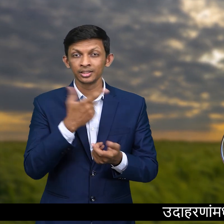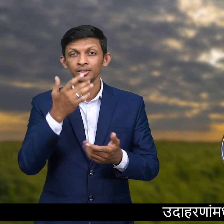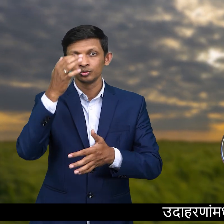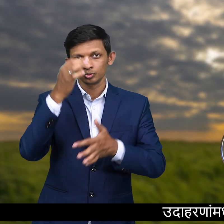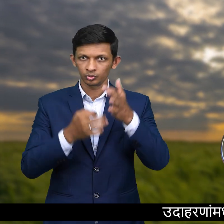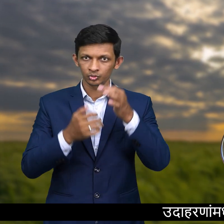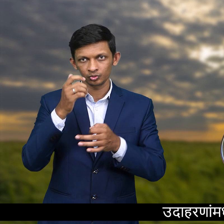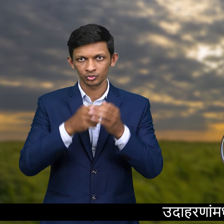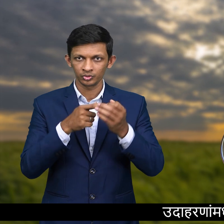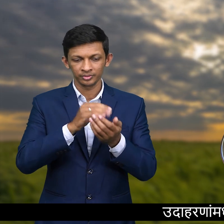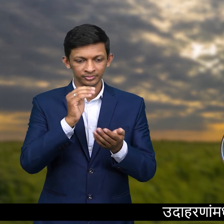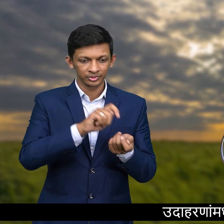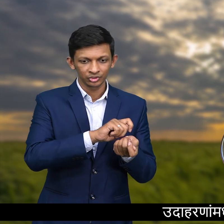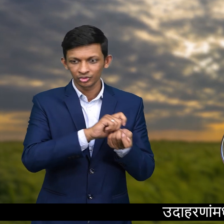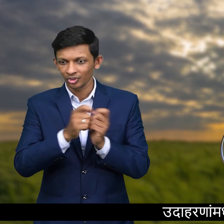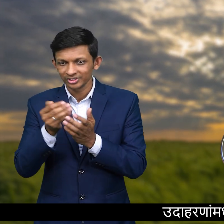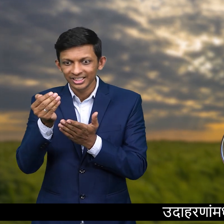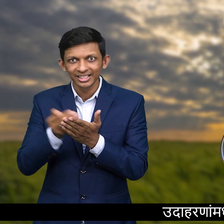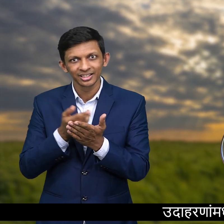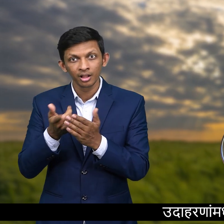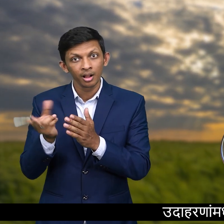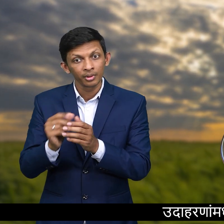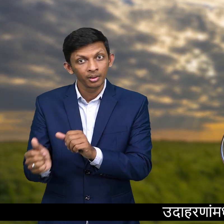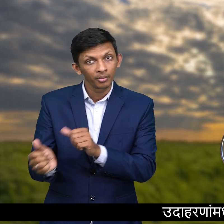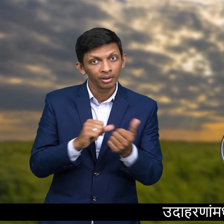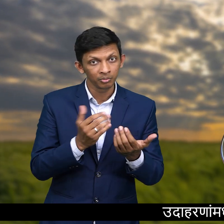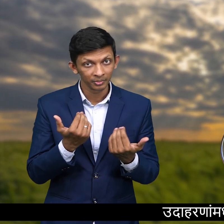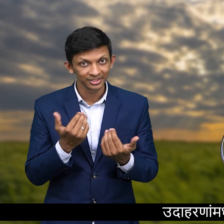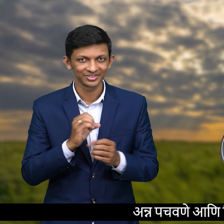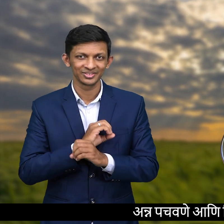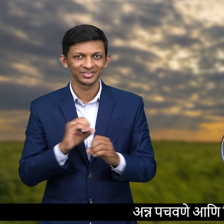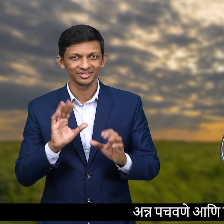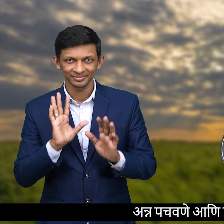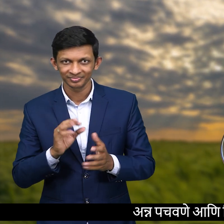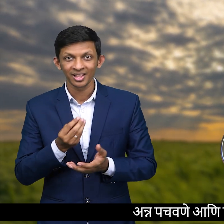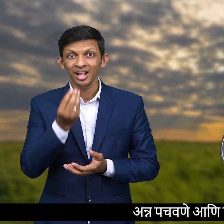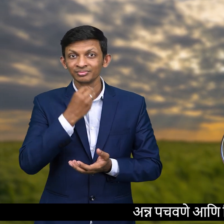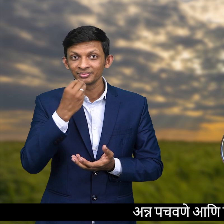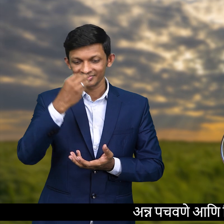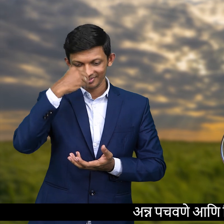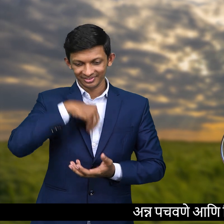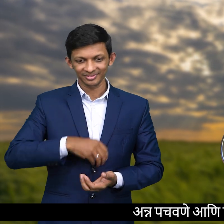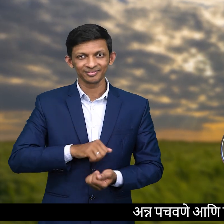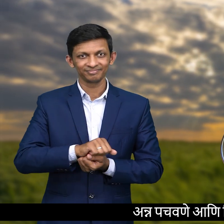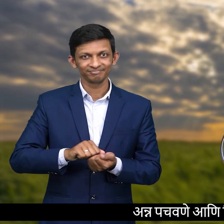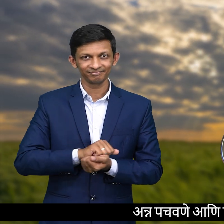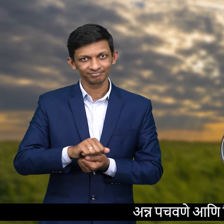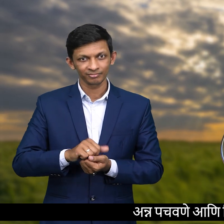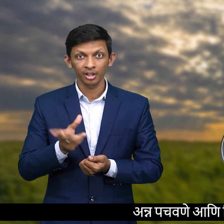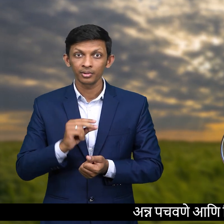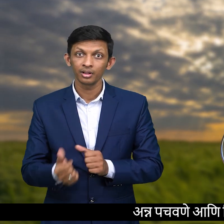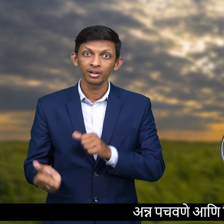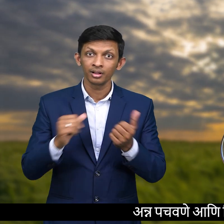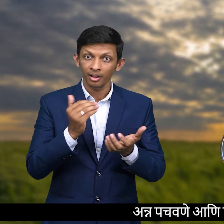नाही. उदाहरणांमध्ये दुधाचे दह्यात रूपांतर करणे, अन्न पचवणे आणि